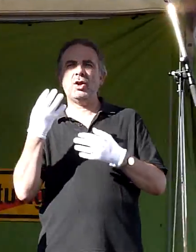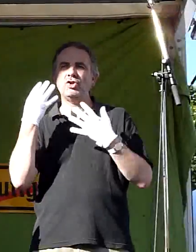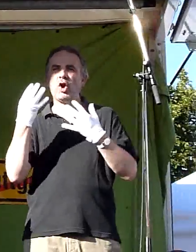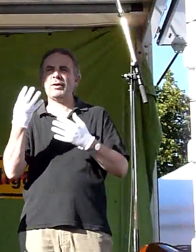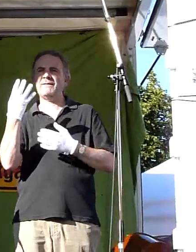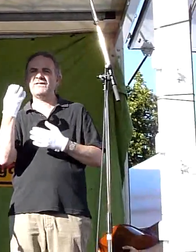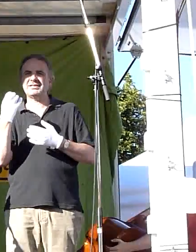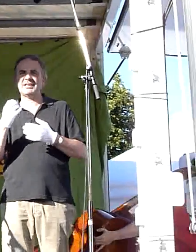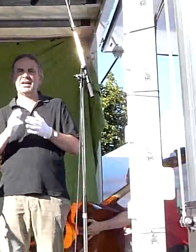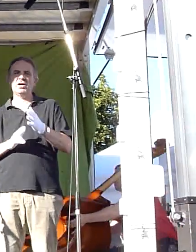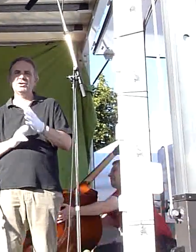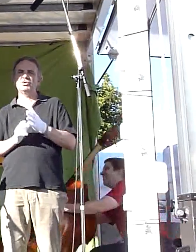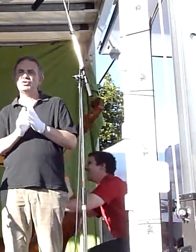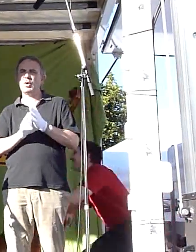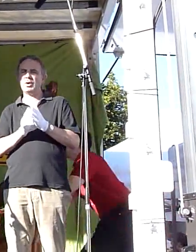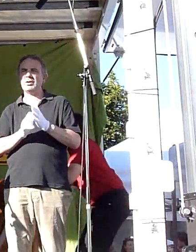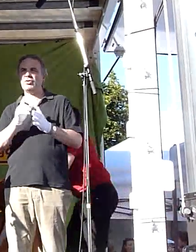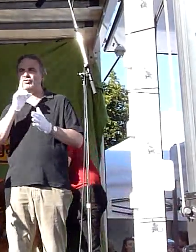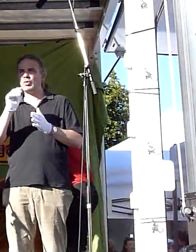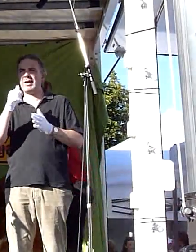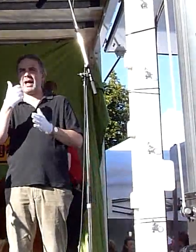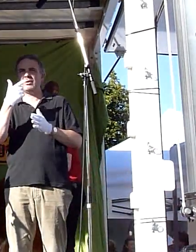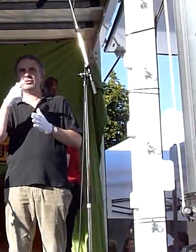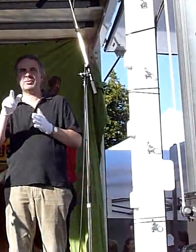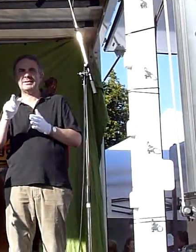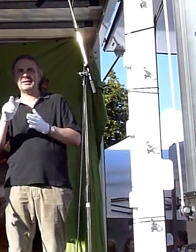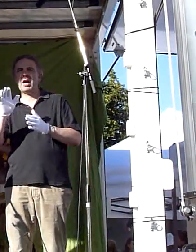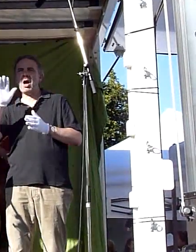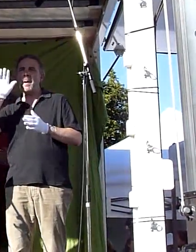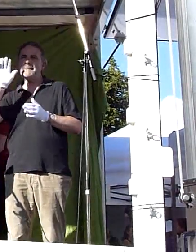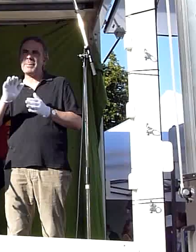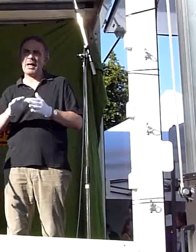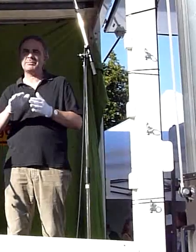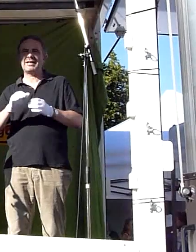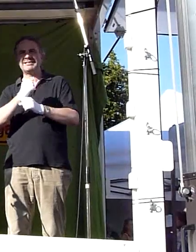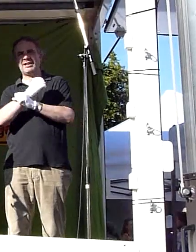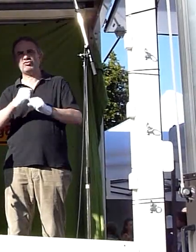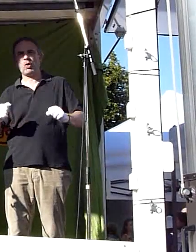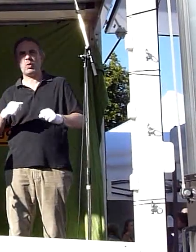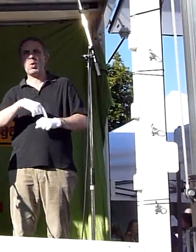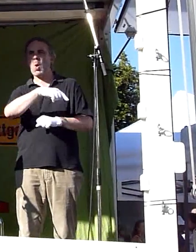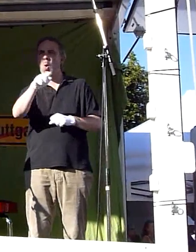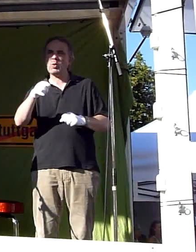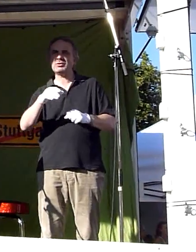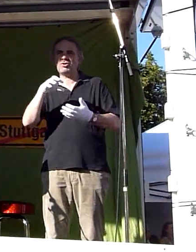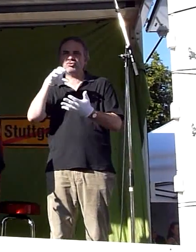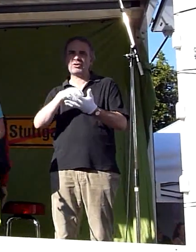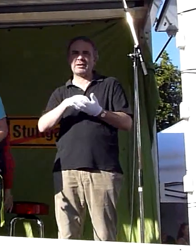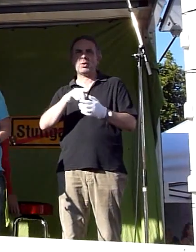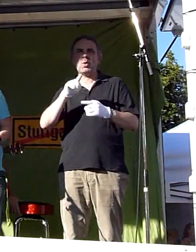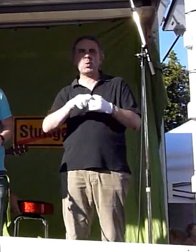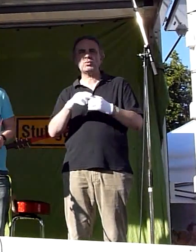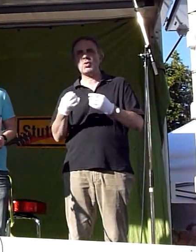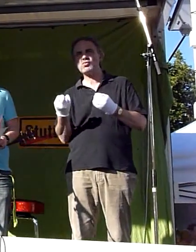Stuttgart 21 eine einzigartige Zerstörung unserer Stadt und unserer Kultur, wie wir sie hier einzigartig vor Ort